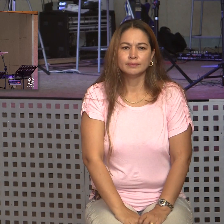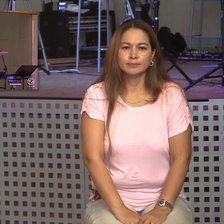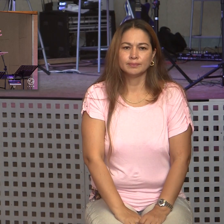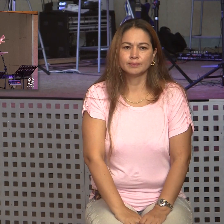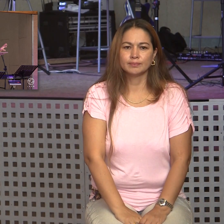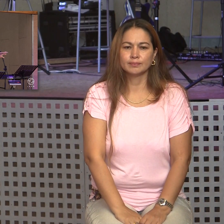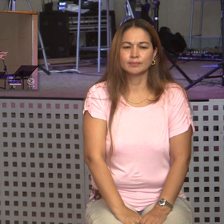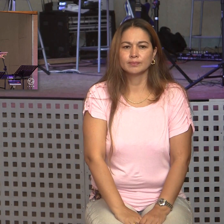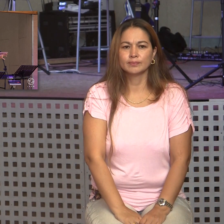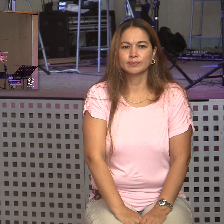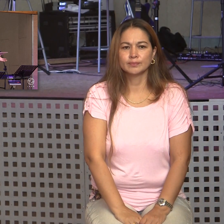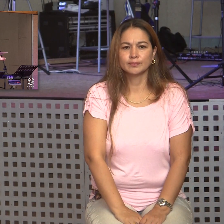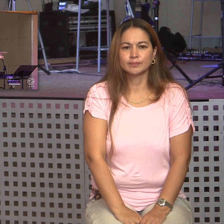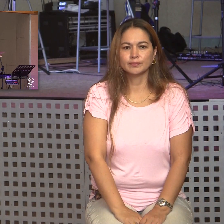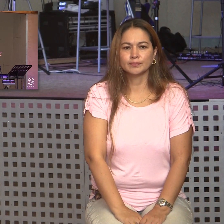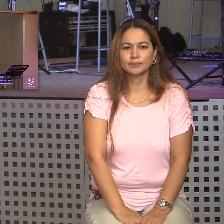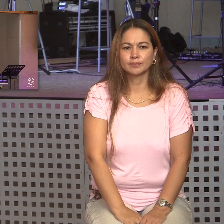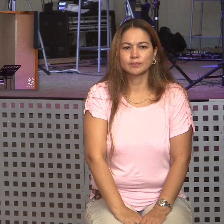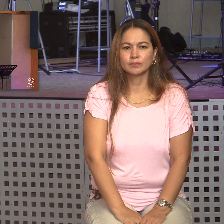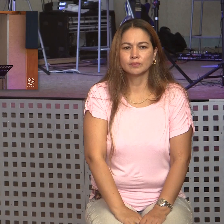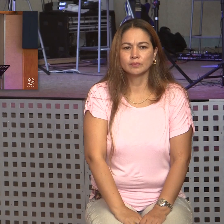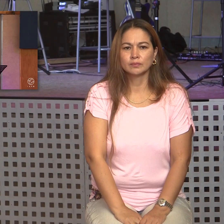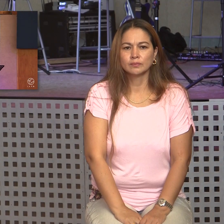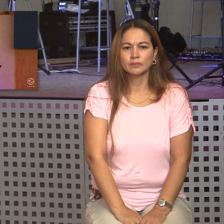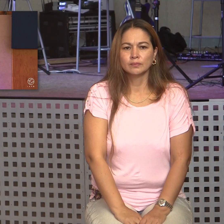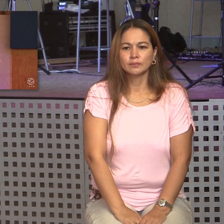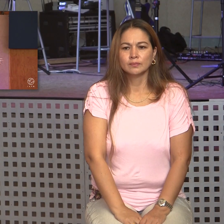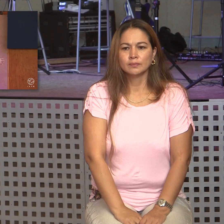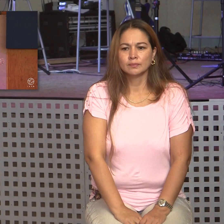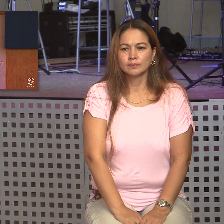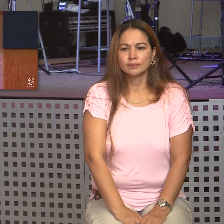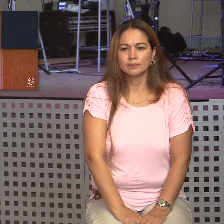para cerrarlo, lógicamente, con la tormenta.